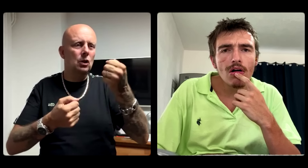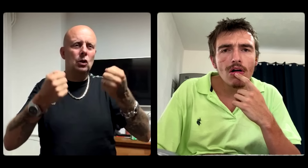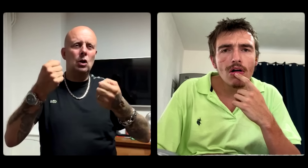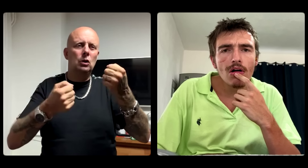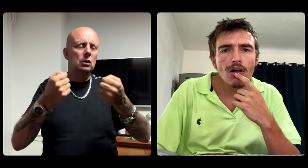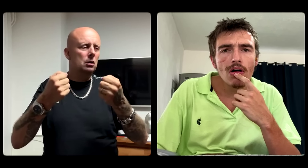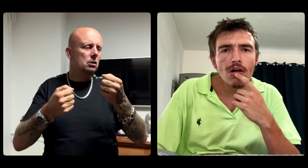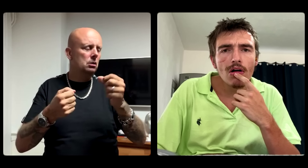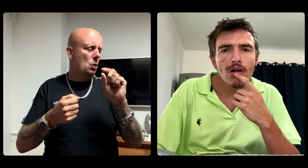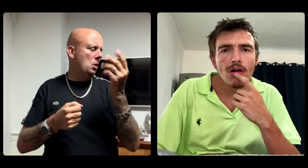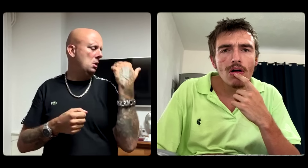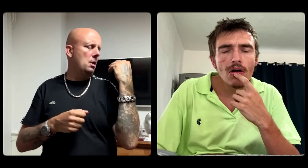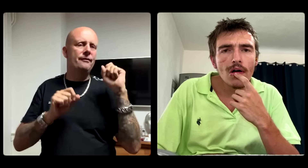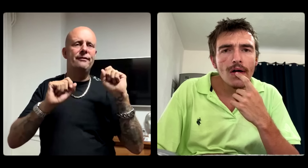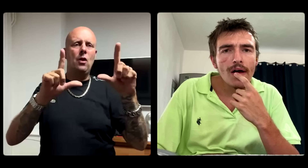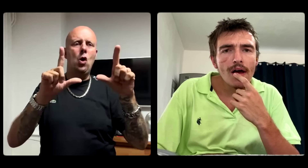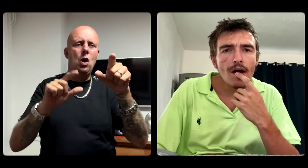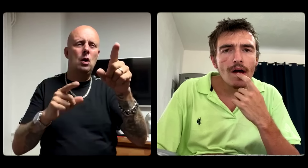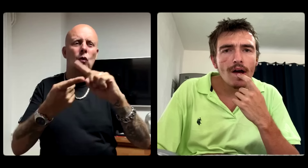Ja, ik heb wel één mooie.